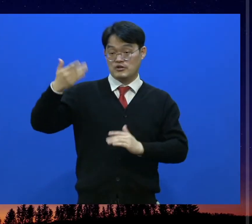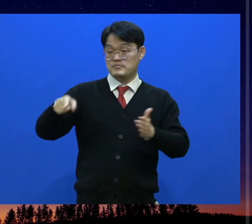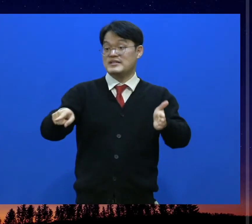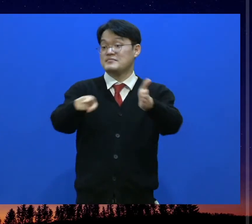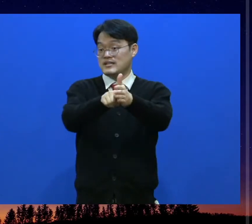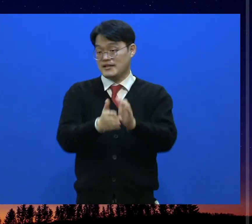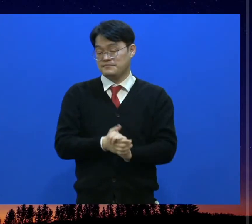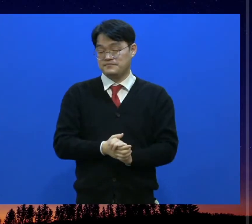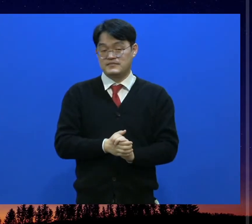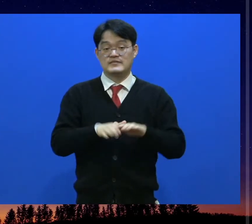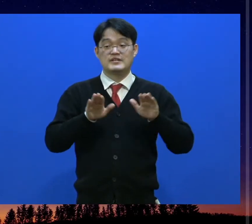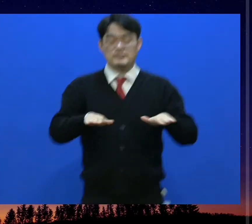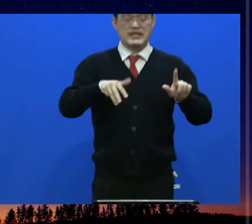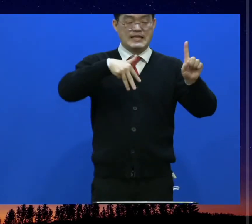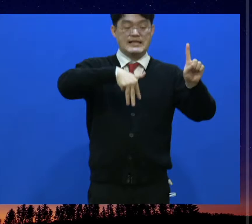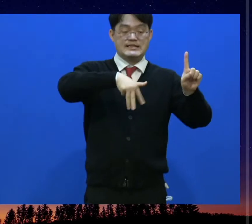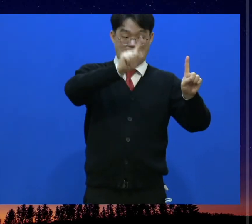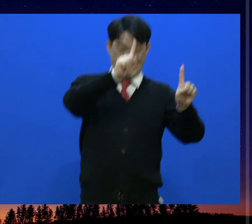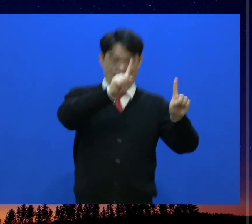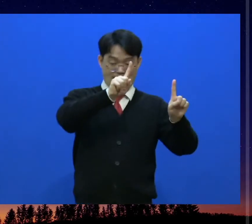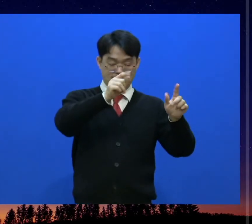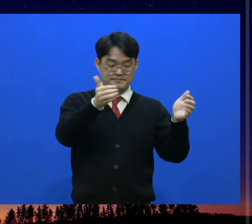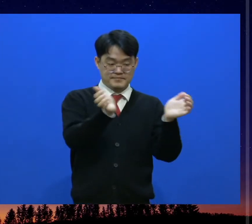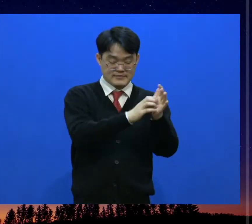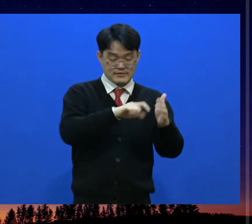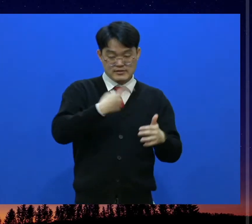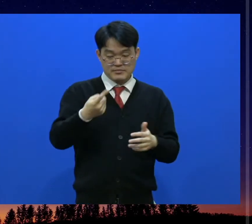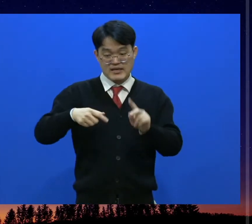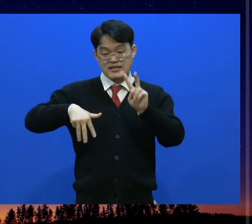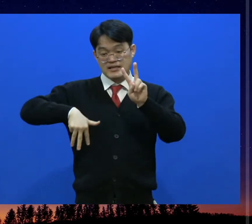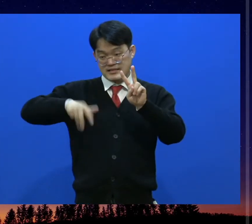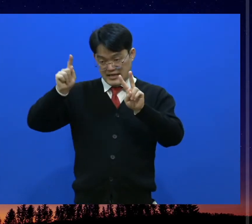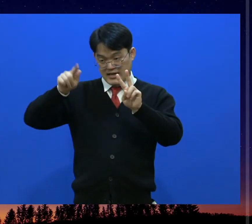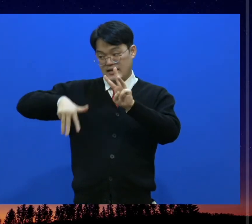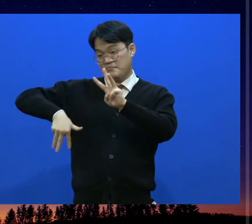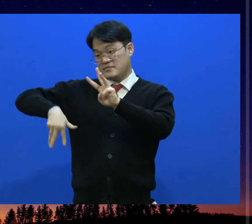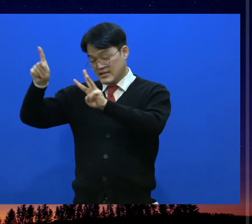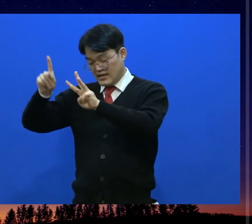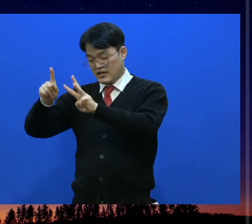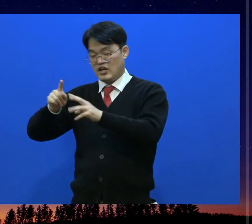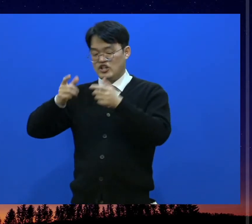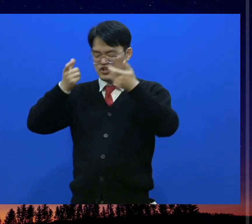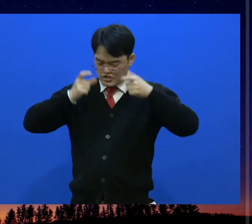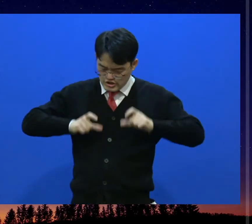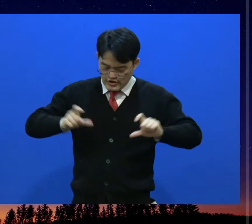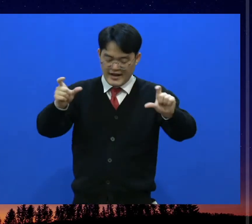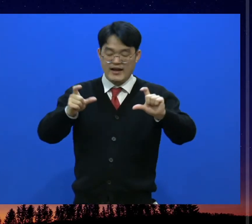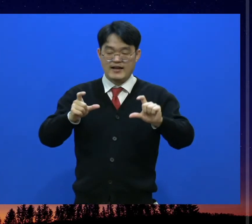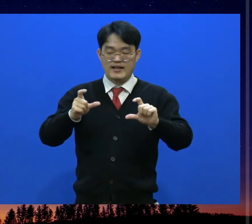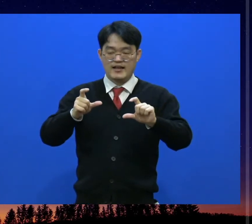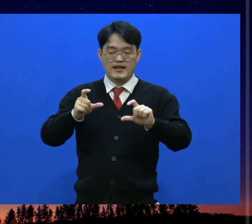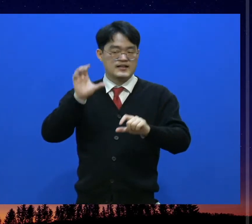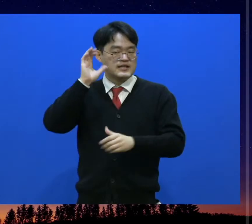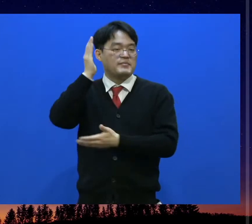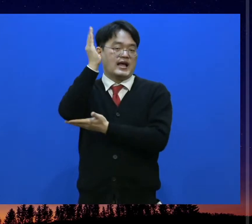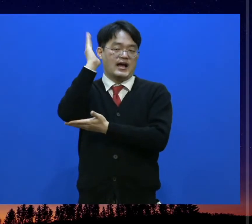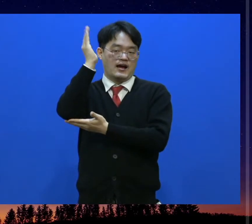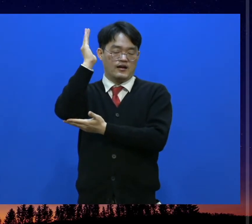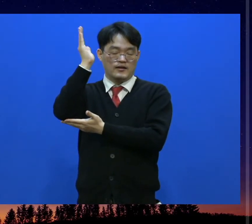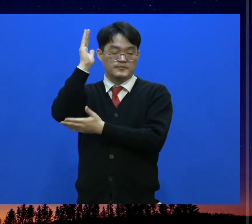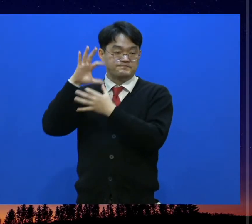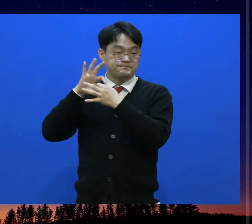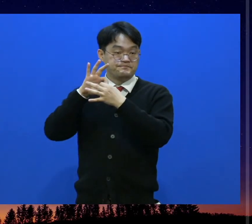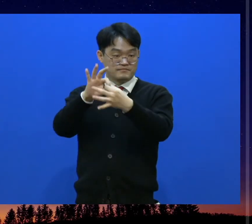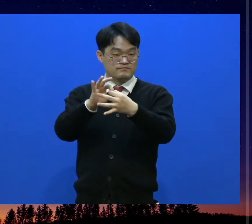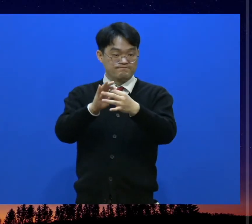그래서 이번에 1차로 하고 또 2차 또 3차 철야 이 세미나를 한 몇 번 하려고 그래요. 그렇게 해서 이번에 못